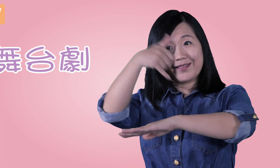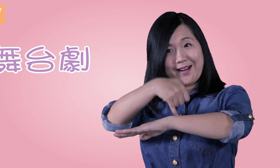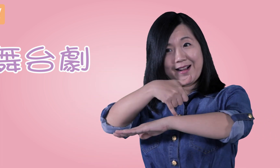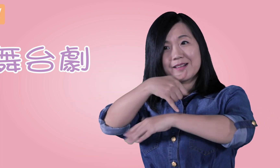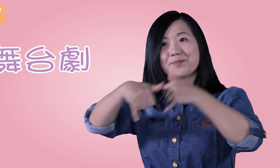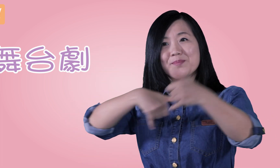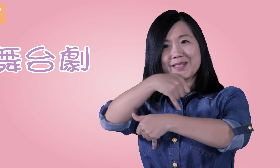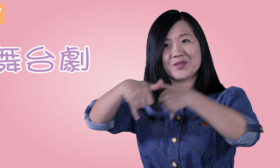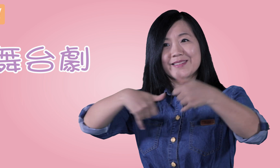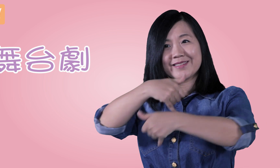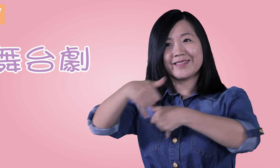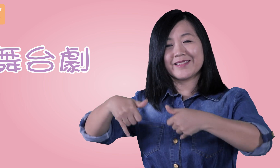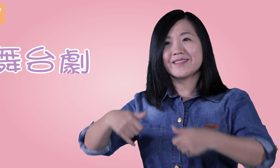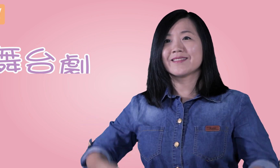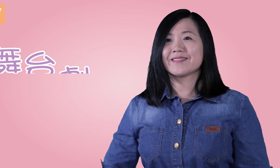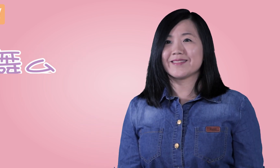舞台剧，